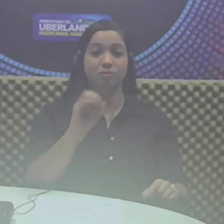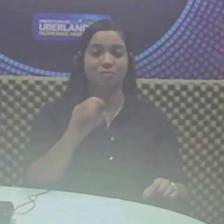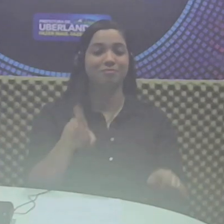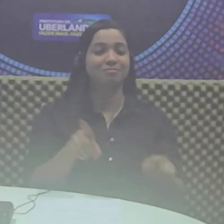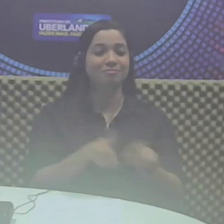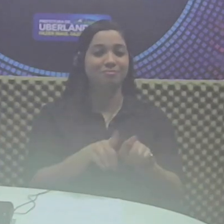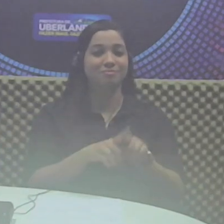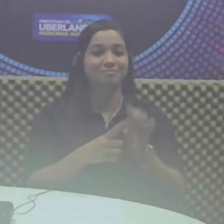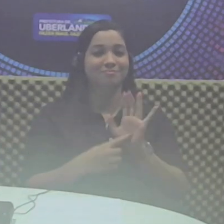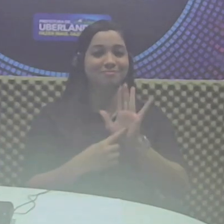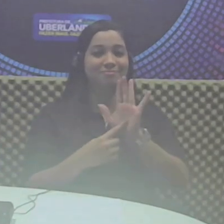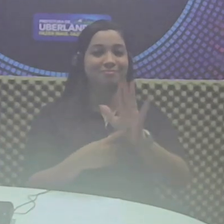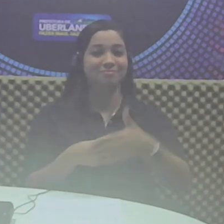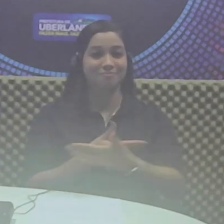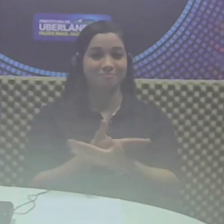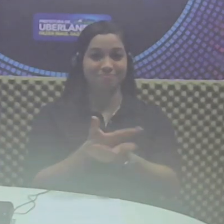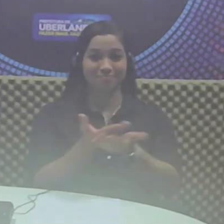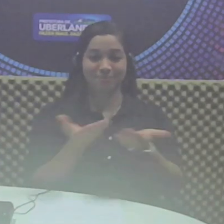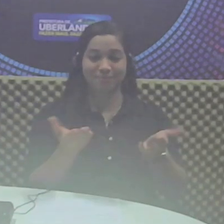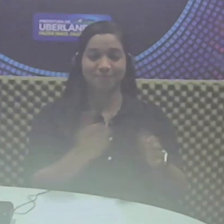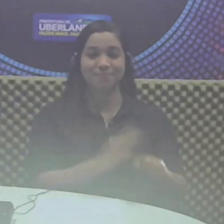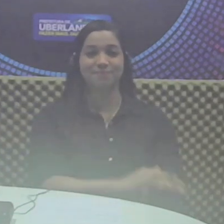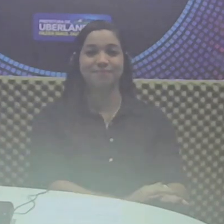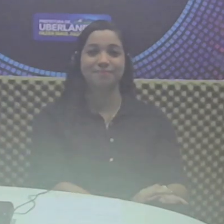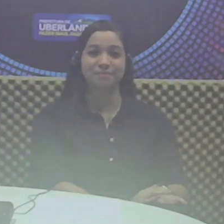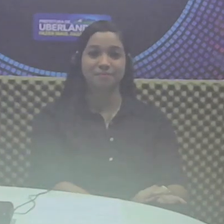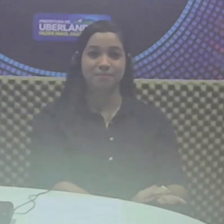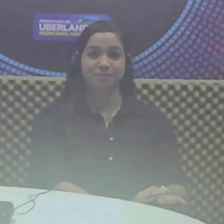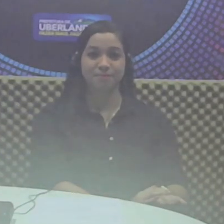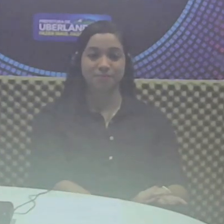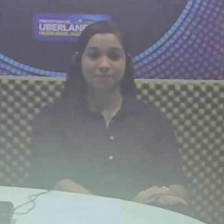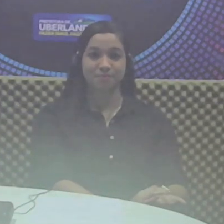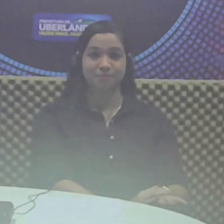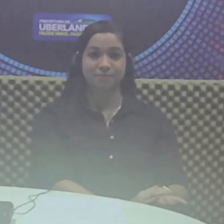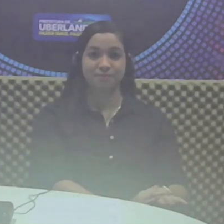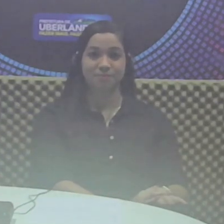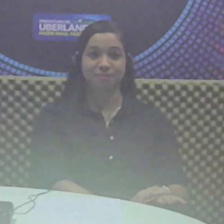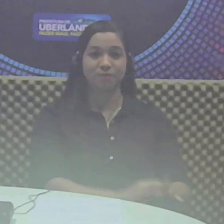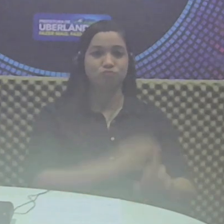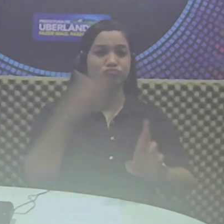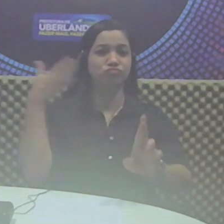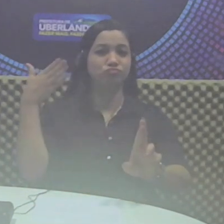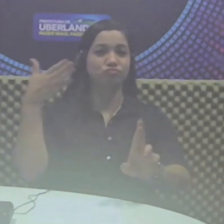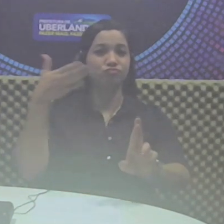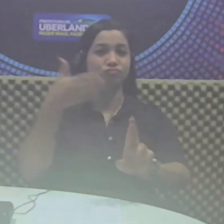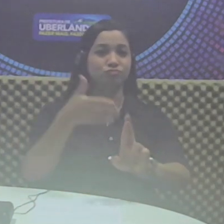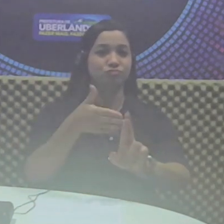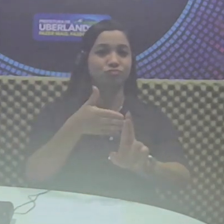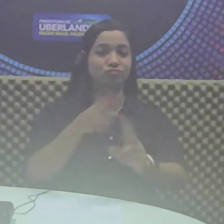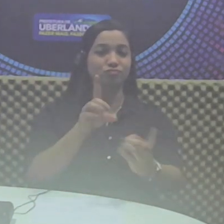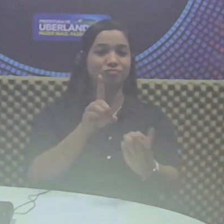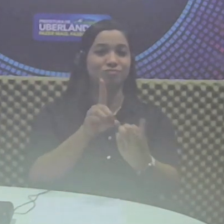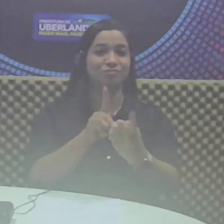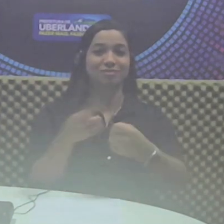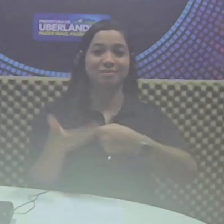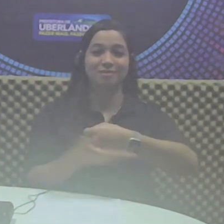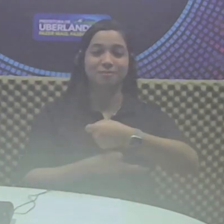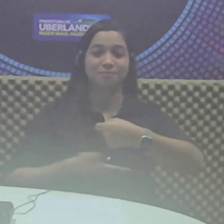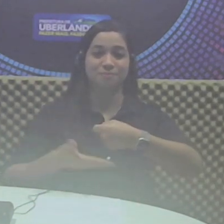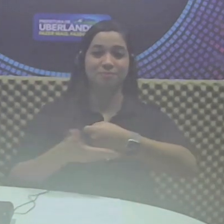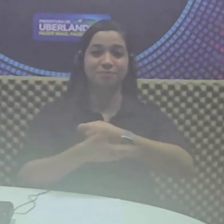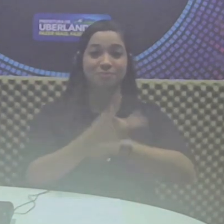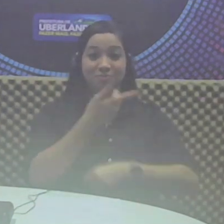ao público referência em atenção primária Uberlândia recebe a visita técnica do